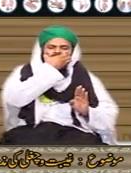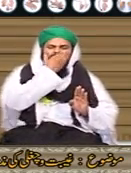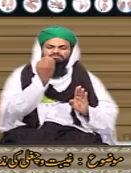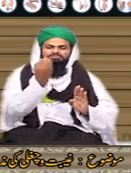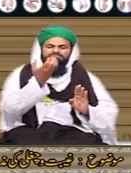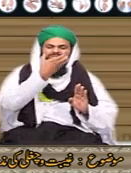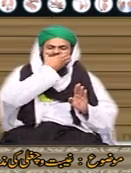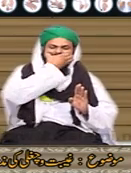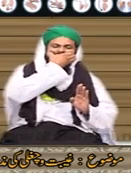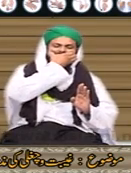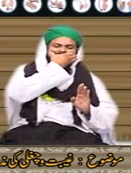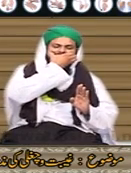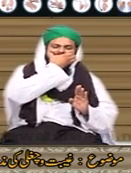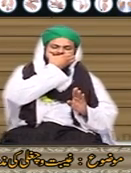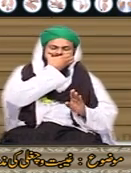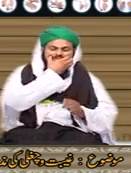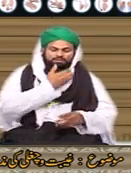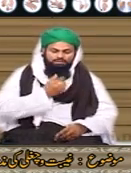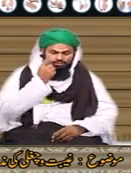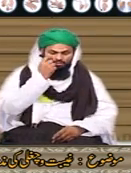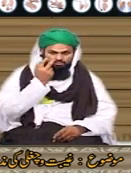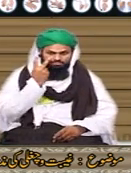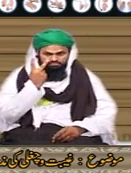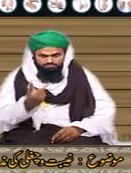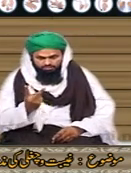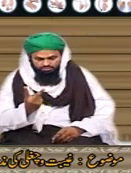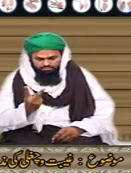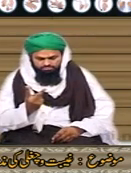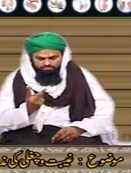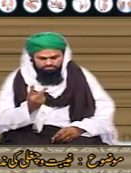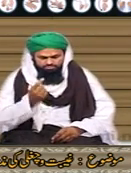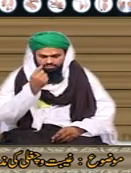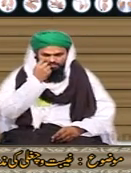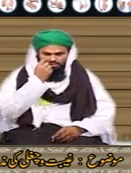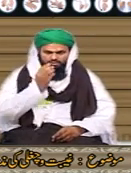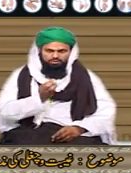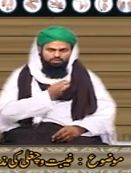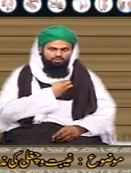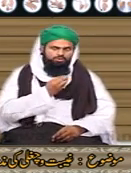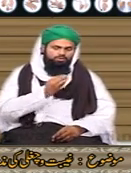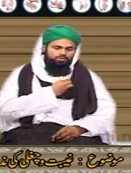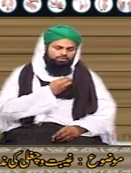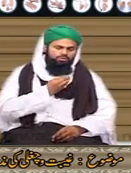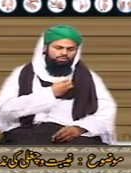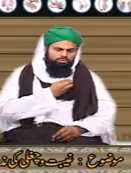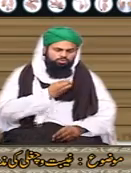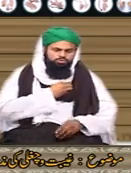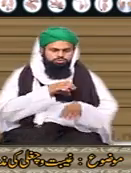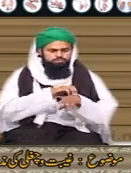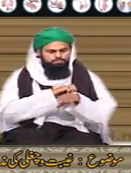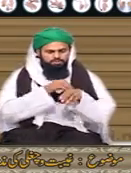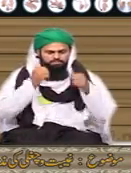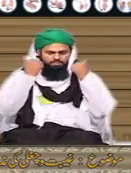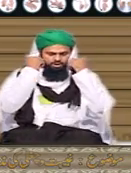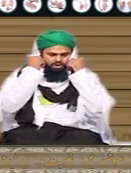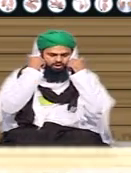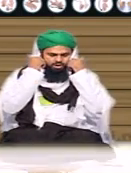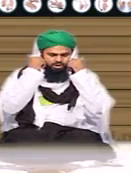اس کے کھلے چہرے کو اپنے جبڑوں میں جکڑ لیا. یہ منظر اس لڑکے نے جس نے دیکھا اس کی تو ہو گئی حالت خراب, وہ تو بیمار پڑ گیا.